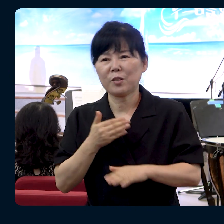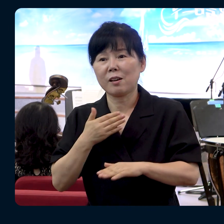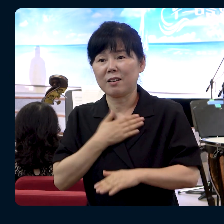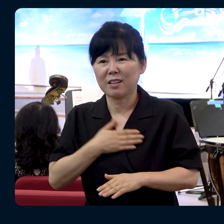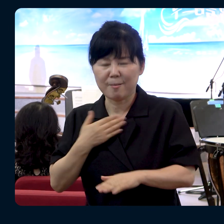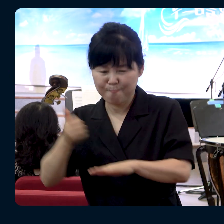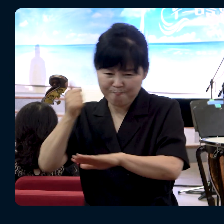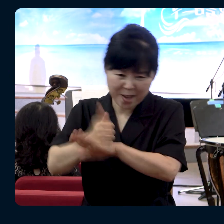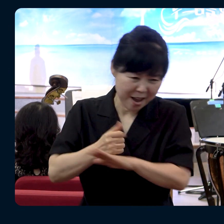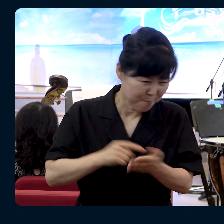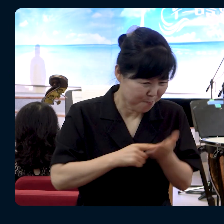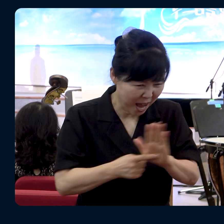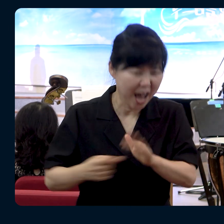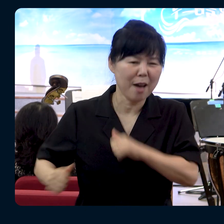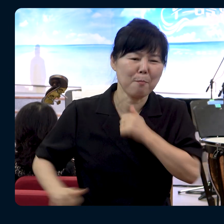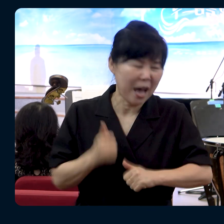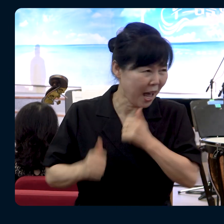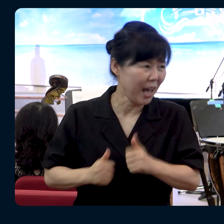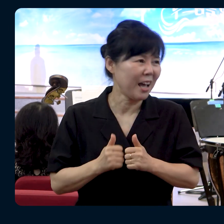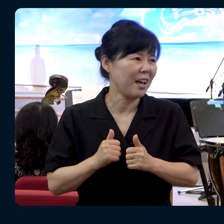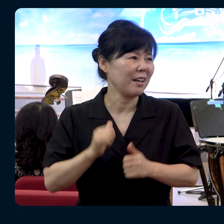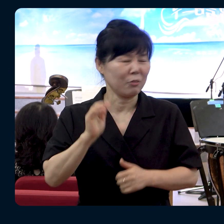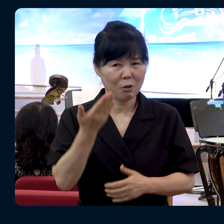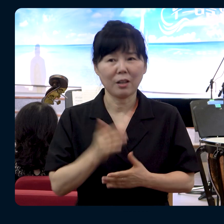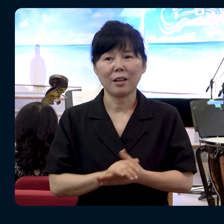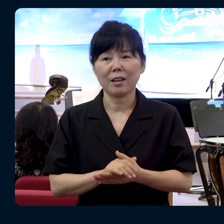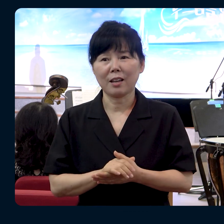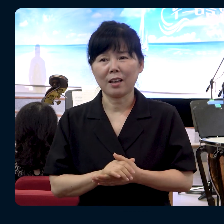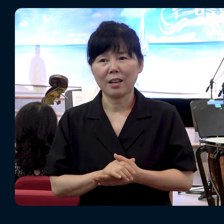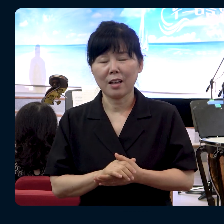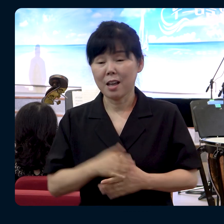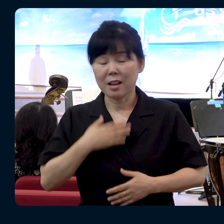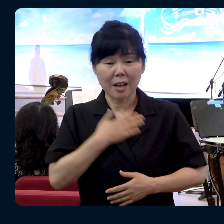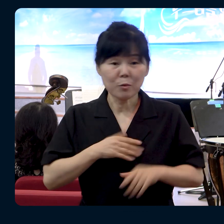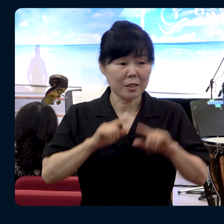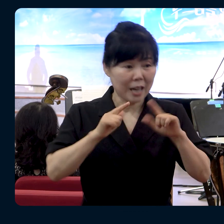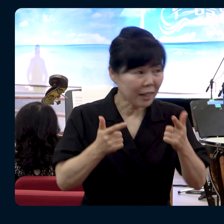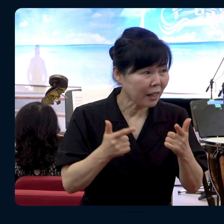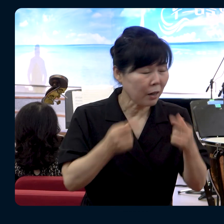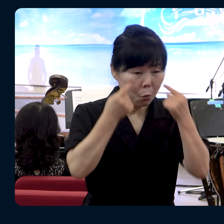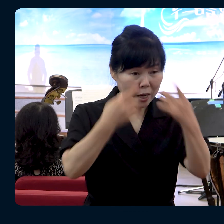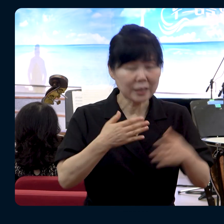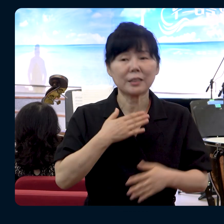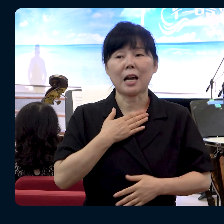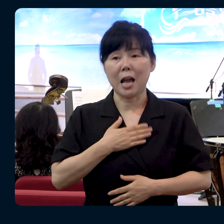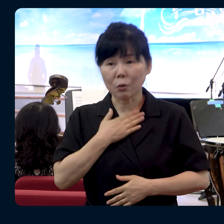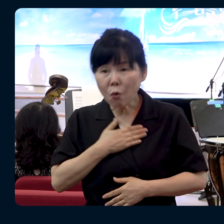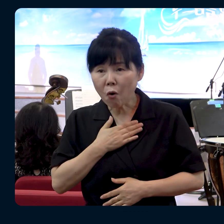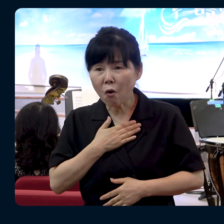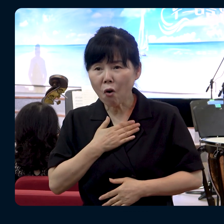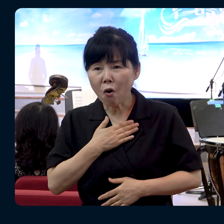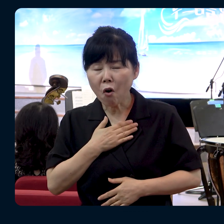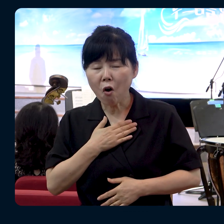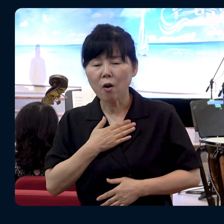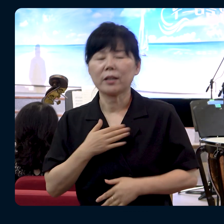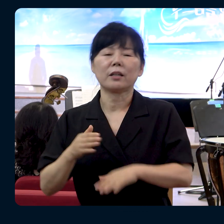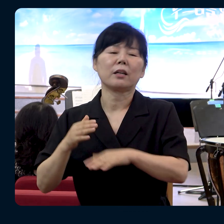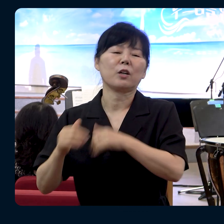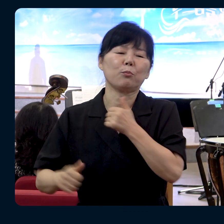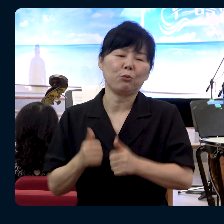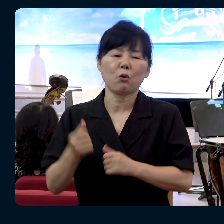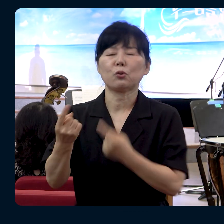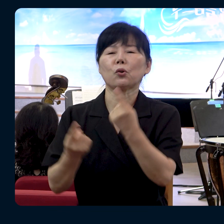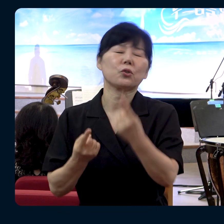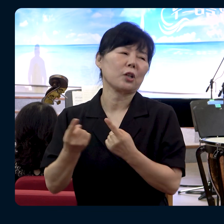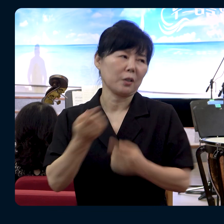기억하셔야 됩니다. 그래야지만 그 나의 분노를 우리가 제어할 수 있는 거예요. 내가 감정이다, 나도 나를 어쩔 수 없는 그런